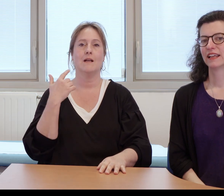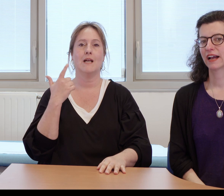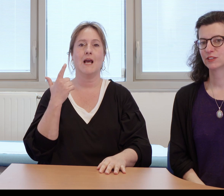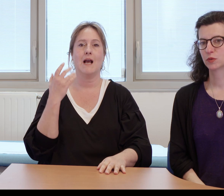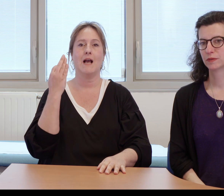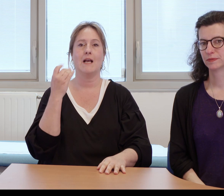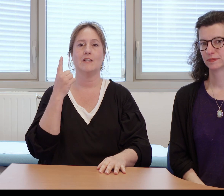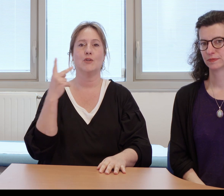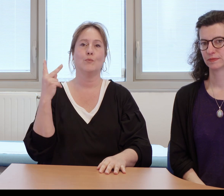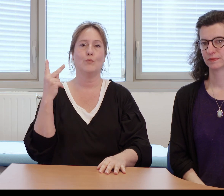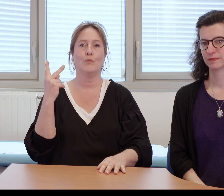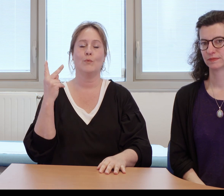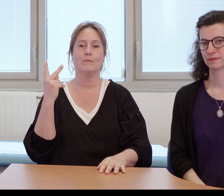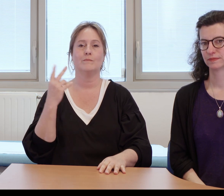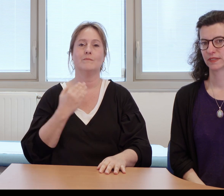La radio.